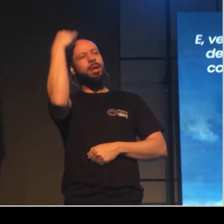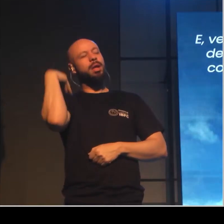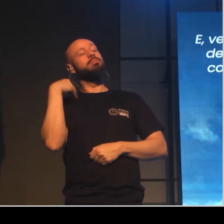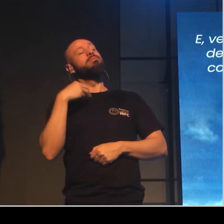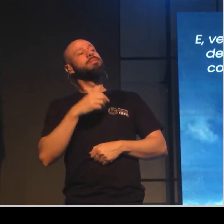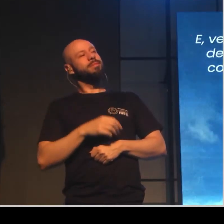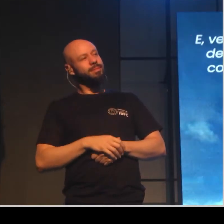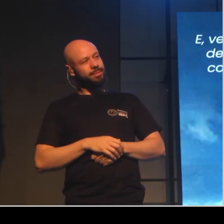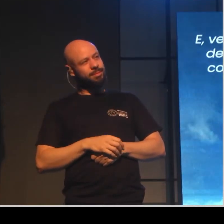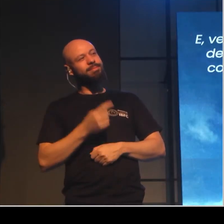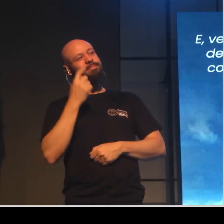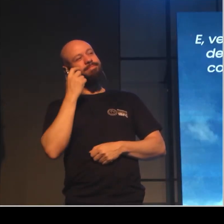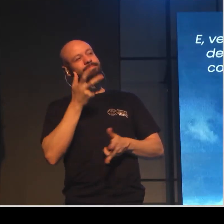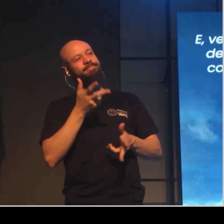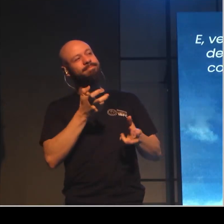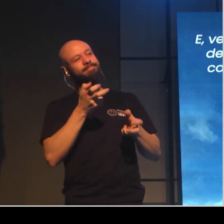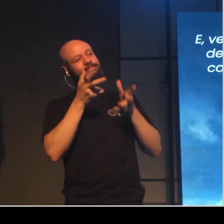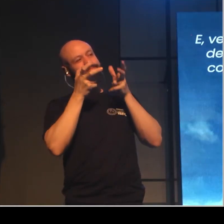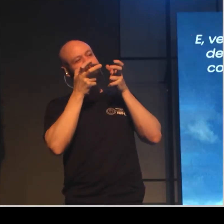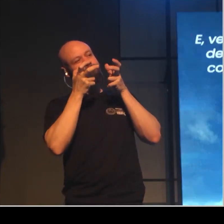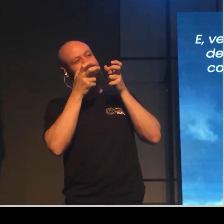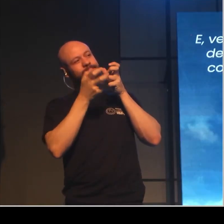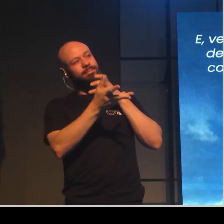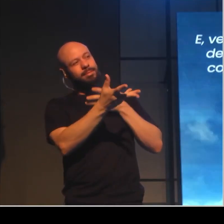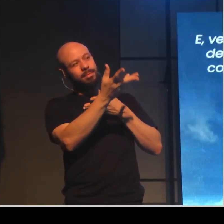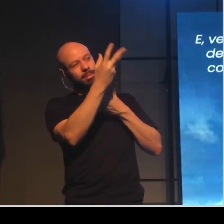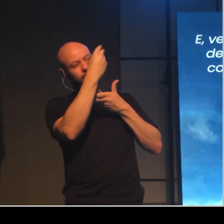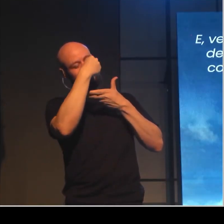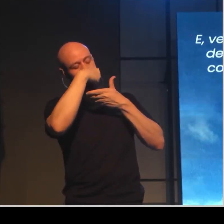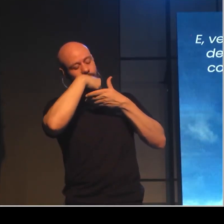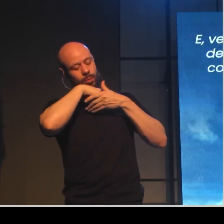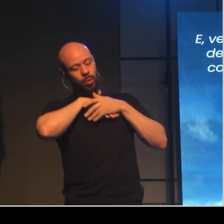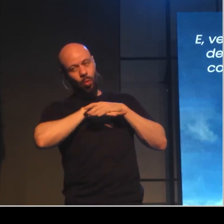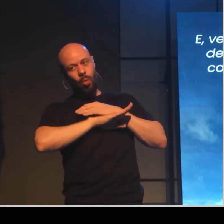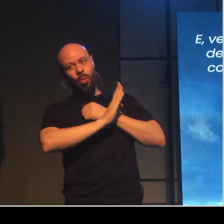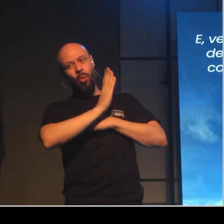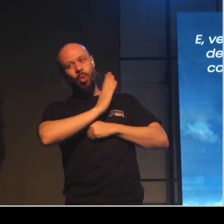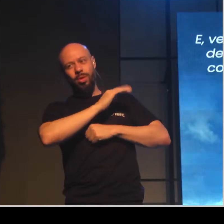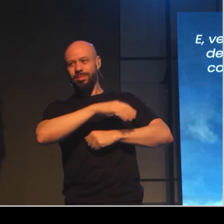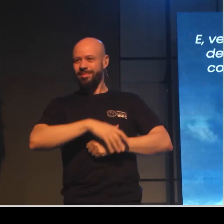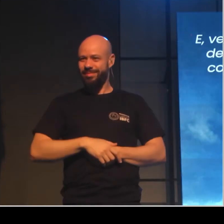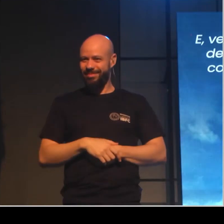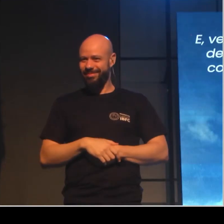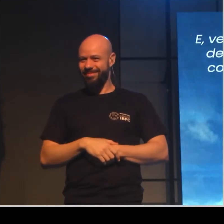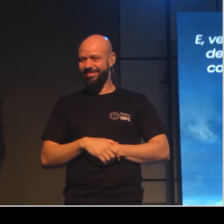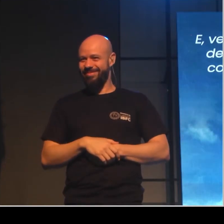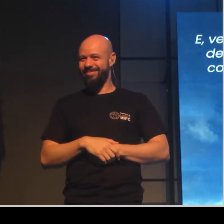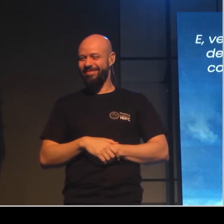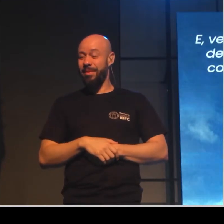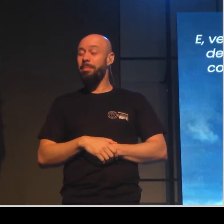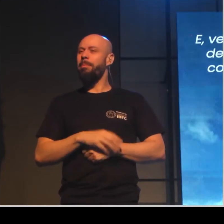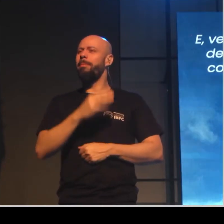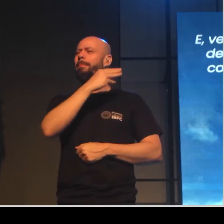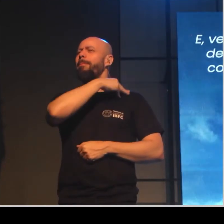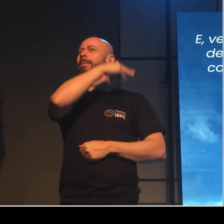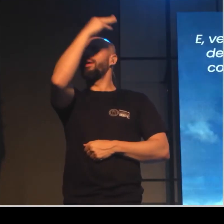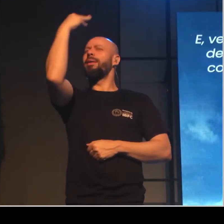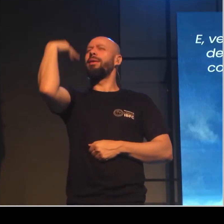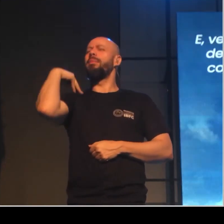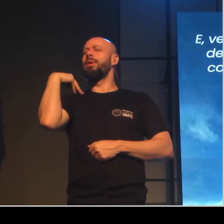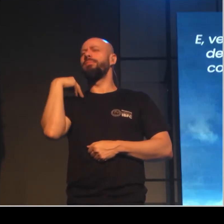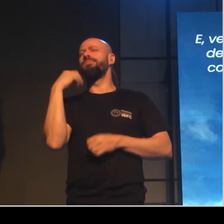guardava meditando no coração. Em outras palavras, Maria estava